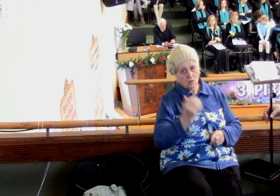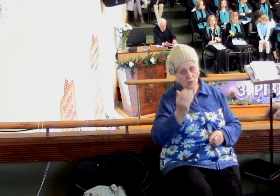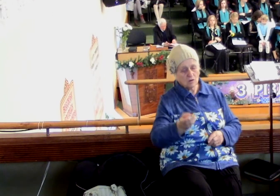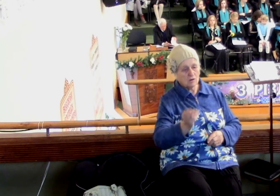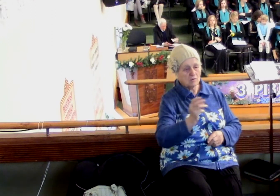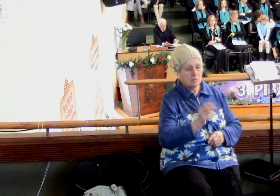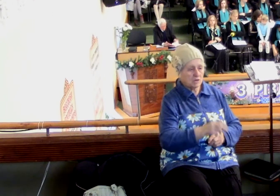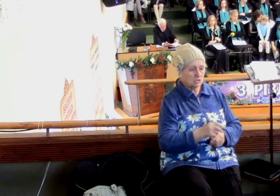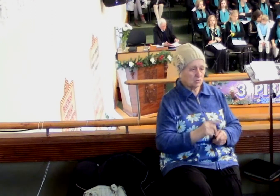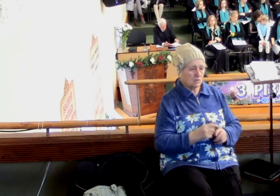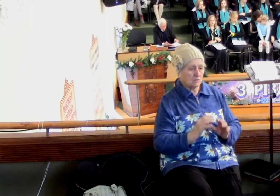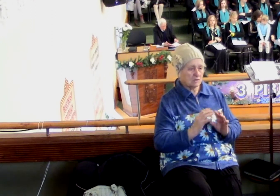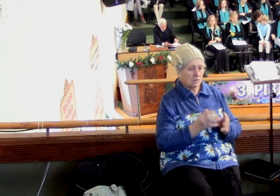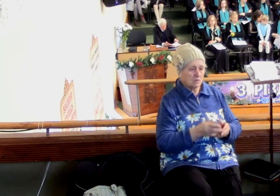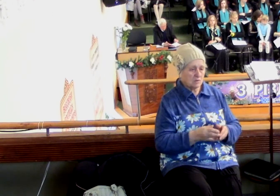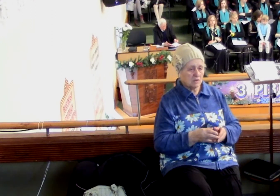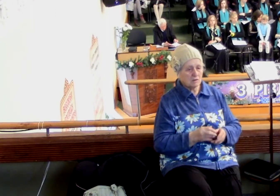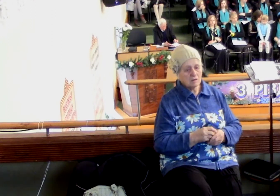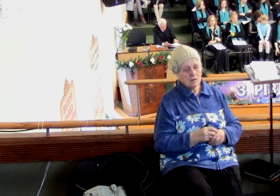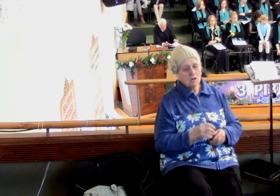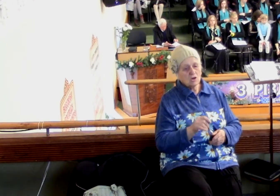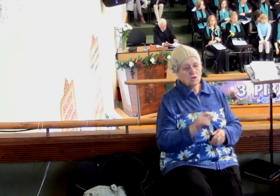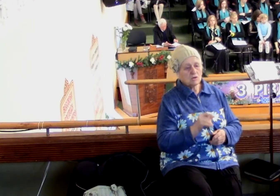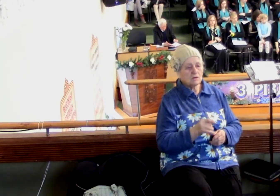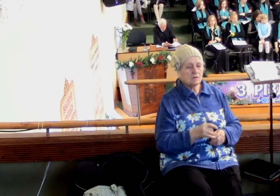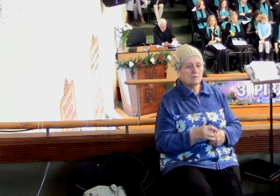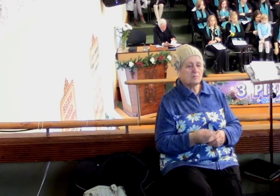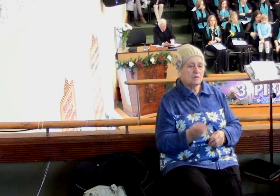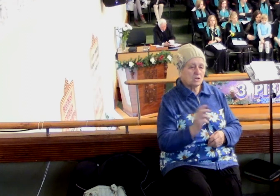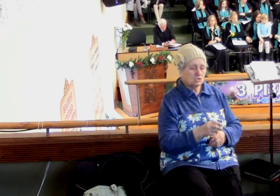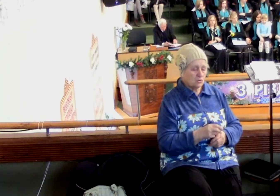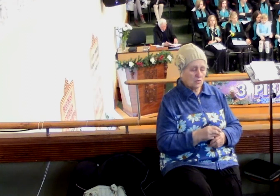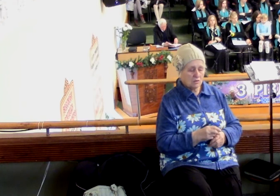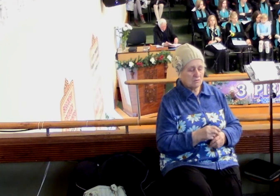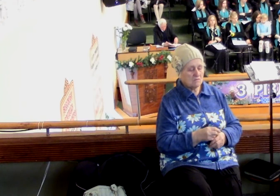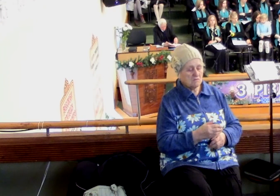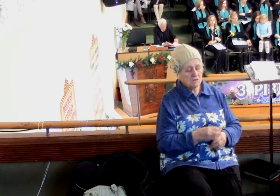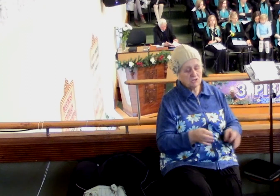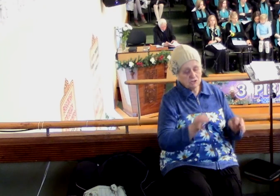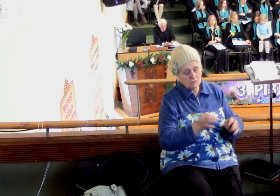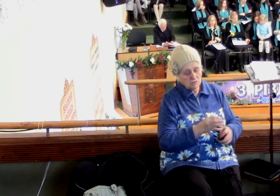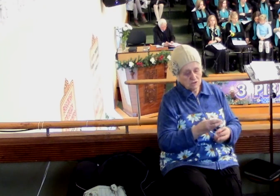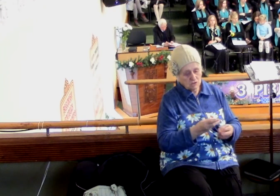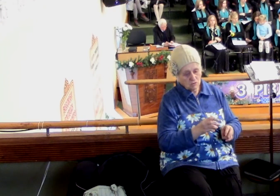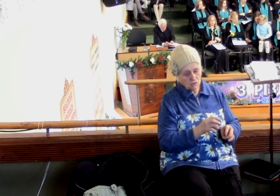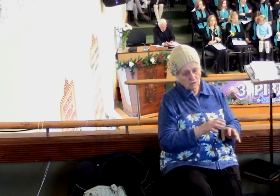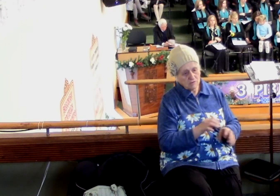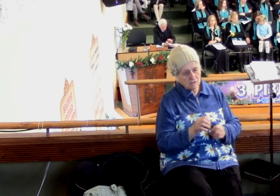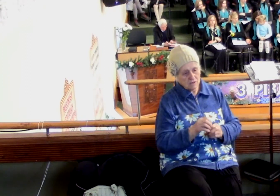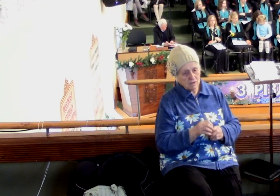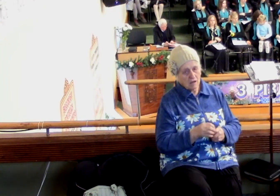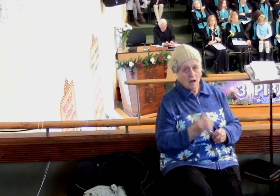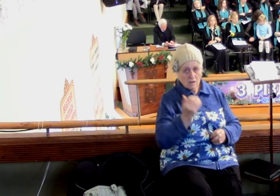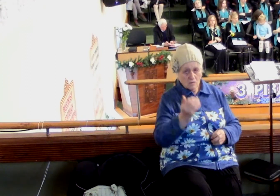как все земные крохи. Пришел, не претендуя ни на что. Пришел, и не хватило места ему в